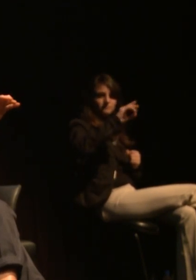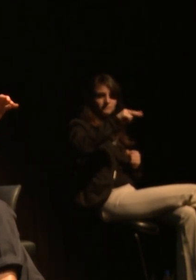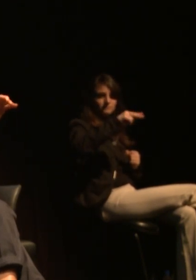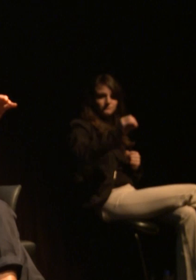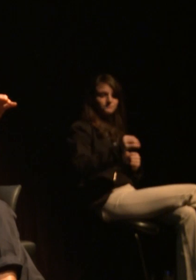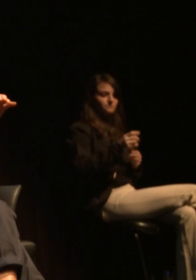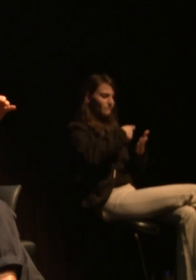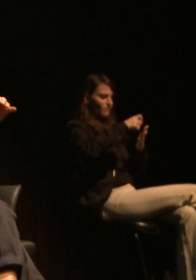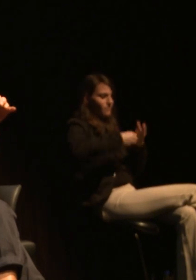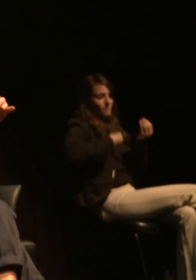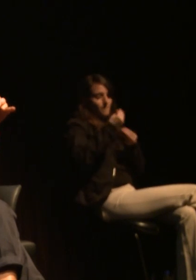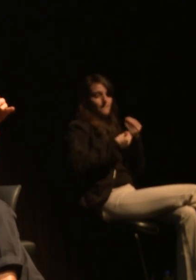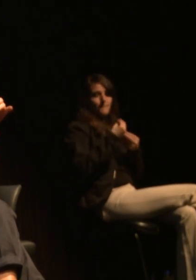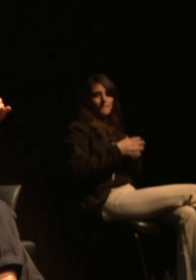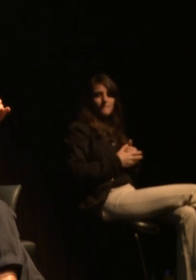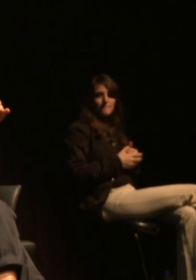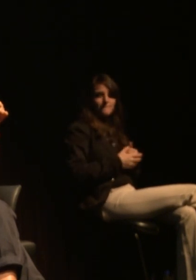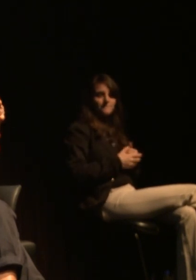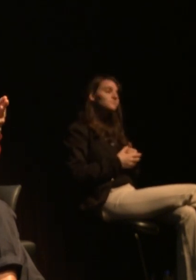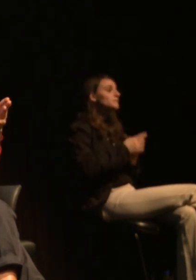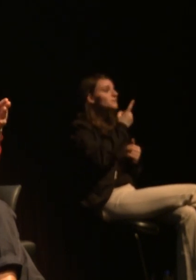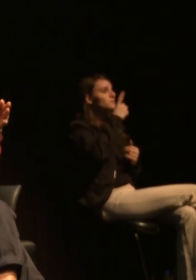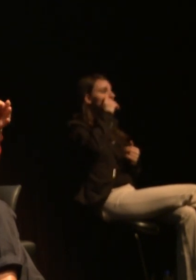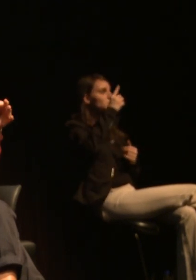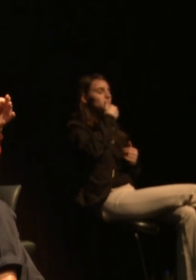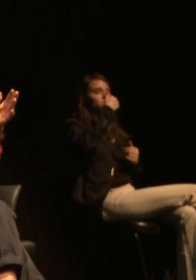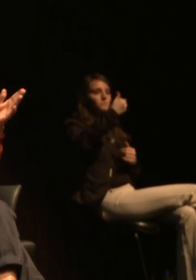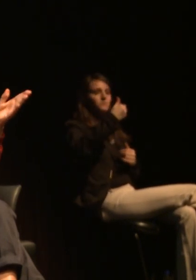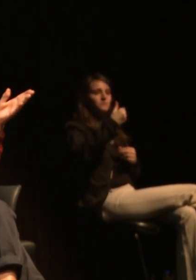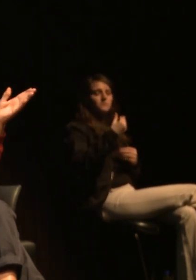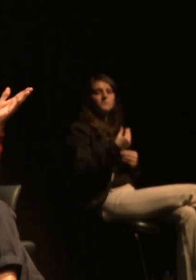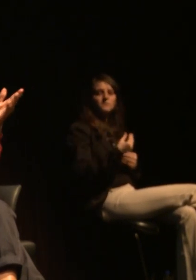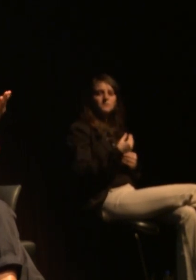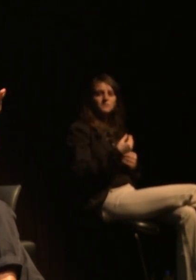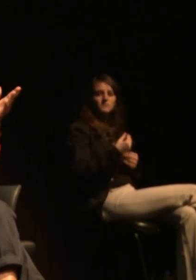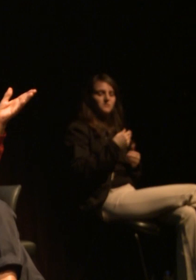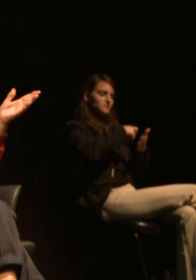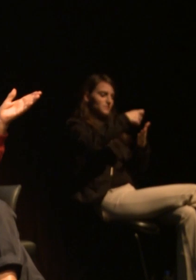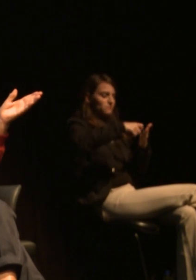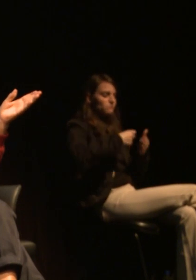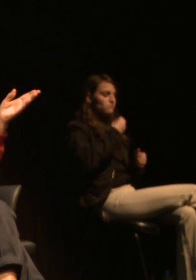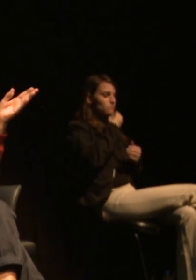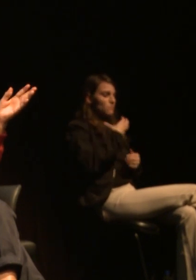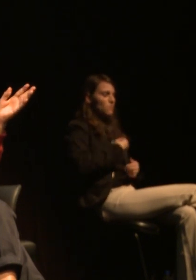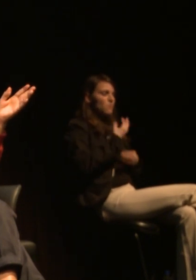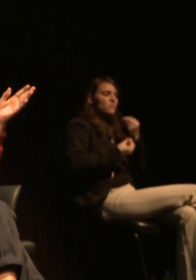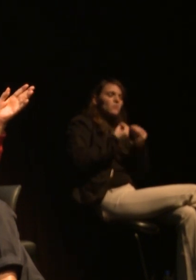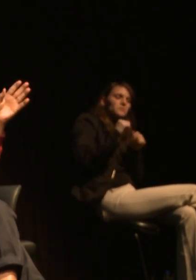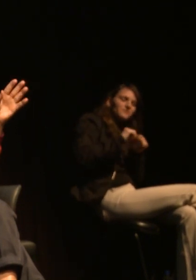de escrever. O Hemingway, um dia alguém pediu para ele assim, para escrever um conto, o que eu devo